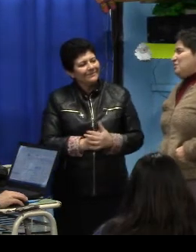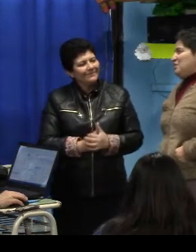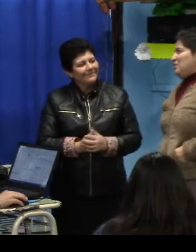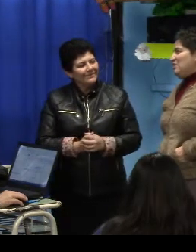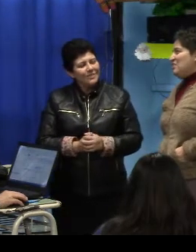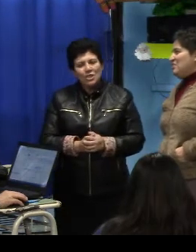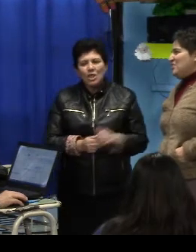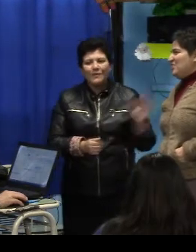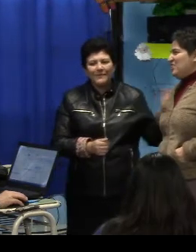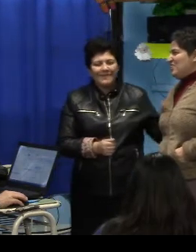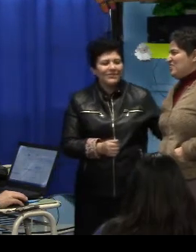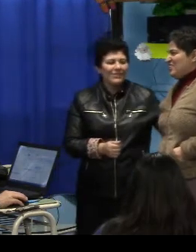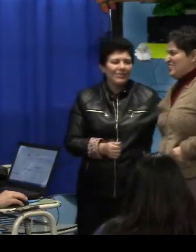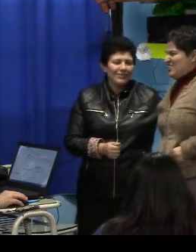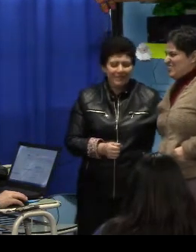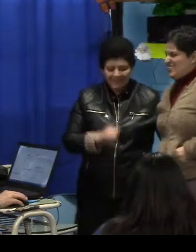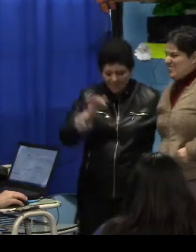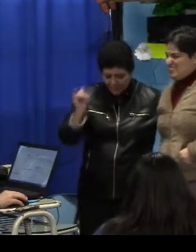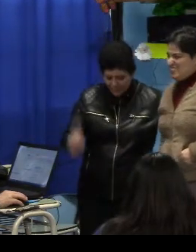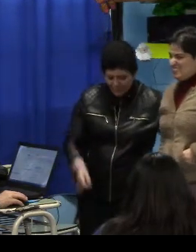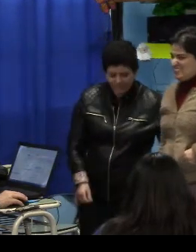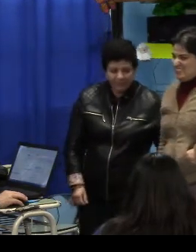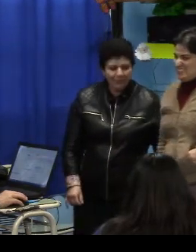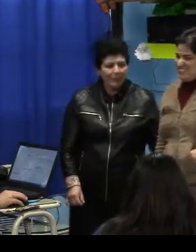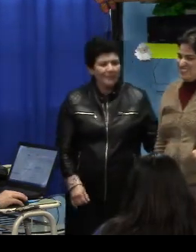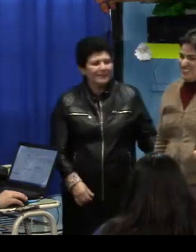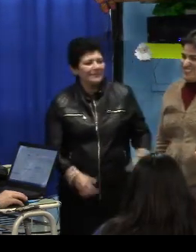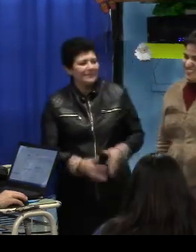¿Querían preguntar algo? No.